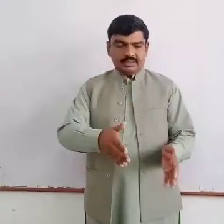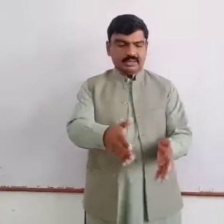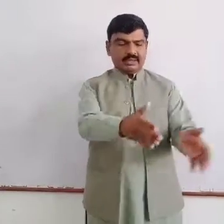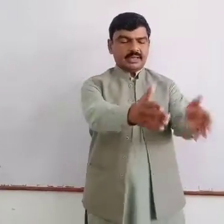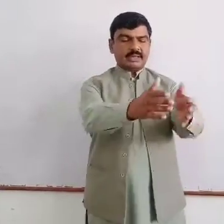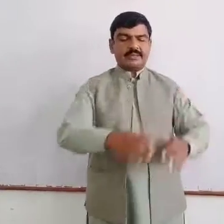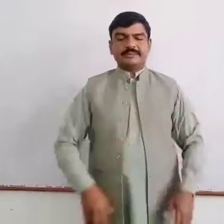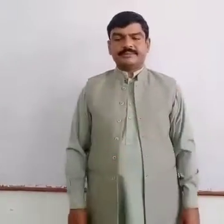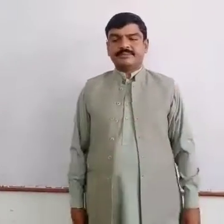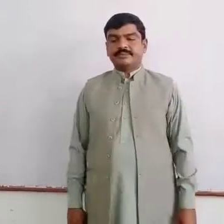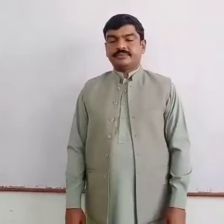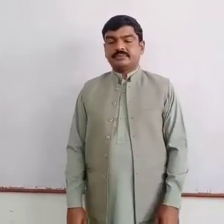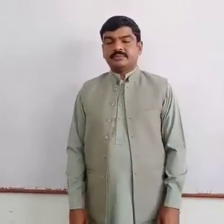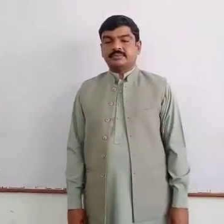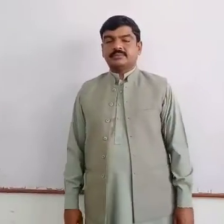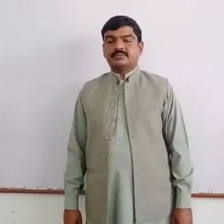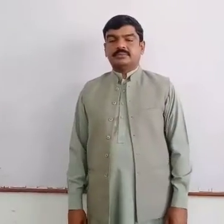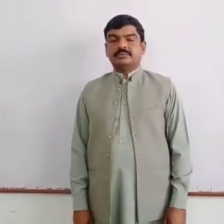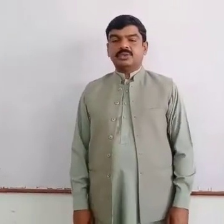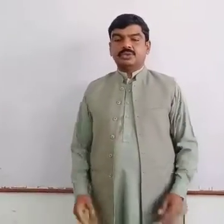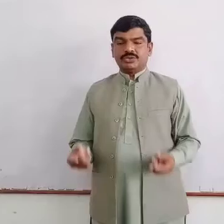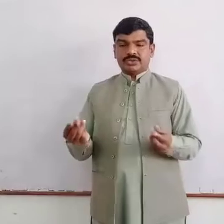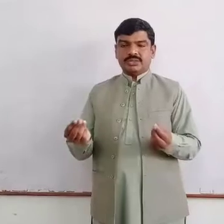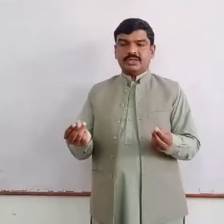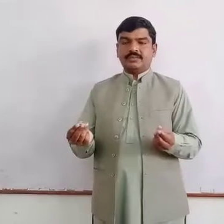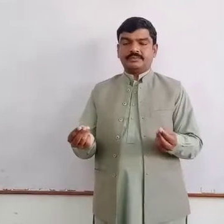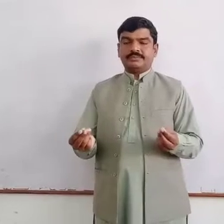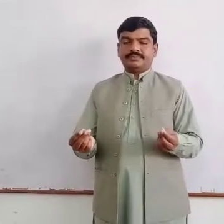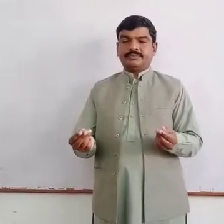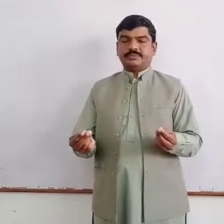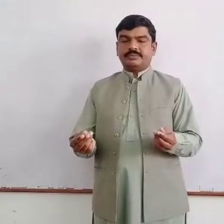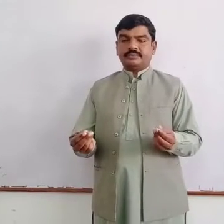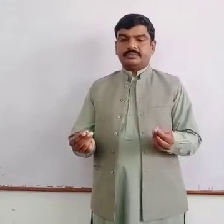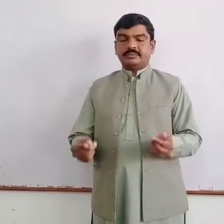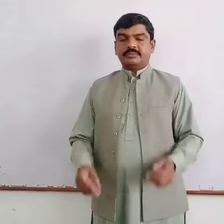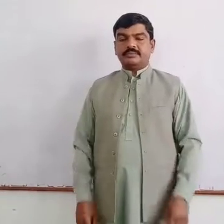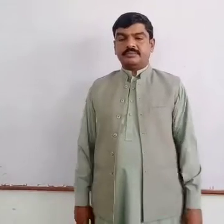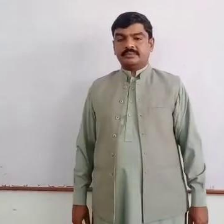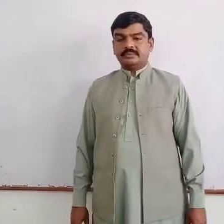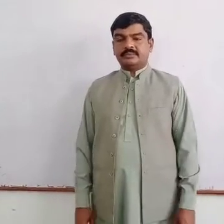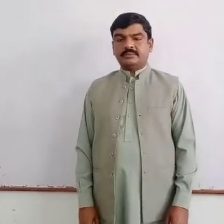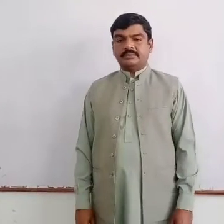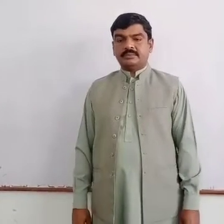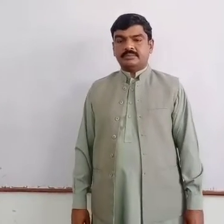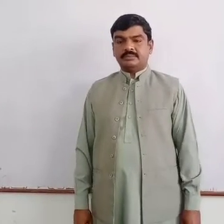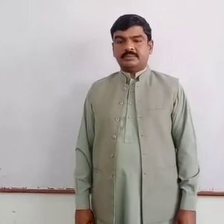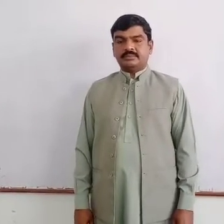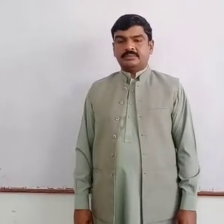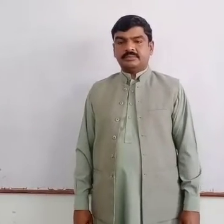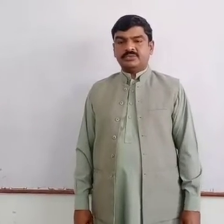नहर गूंद गूंद गूंद गूंद उस्ताद